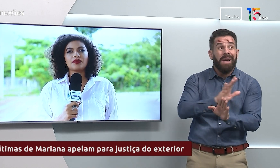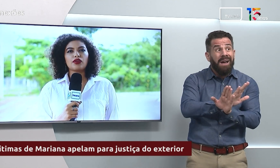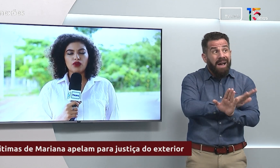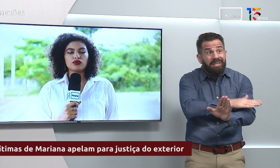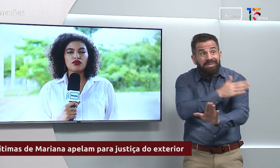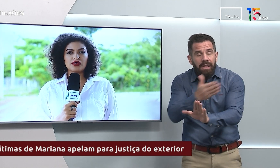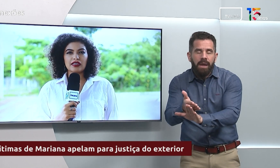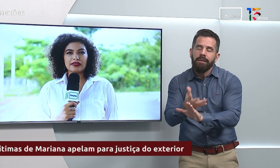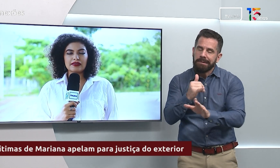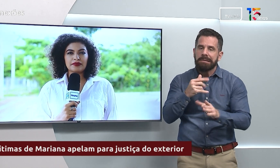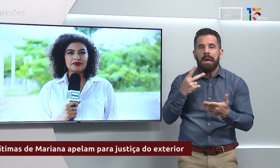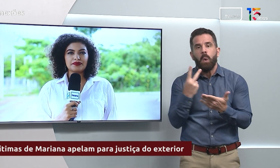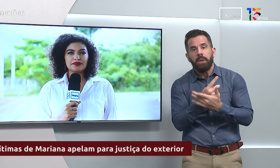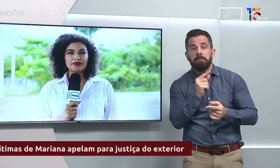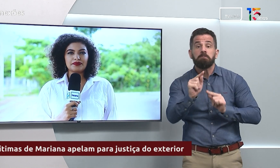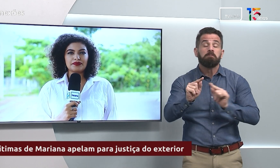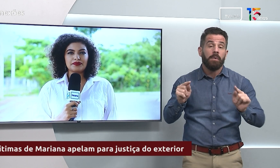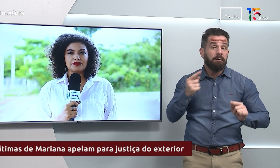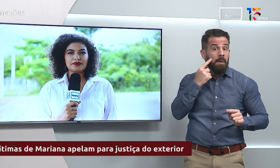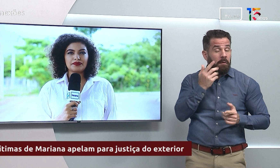acontecer. Volto com vocês.